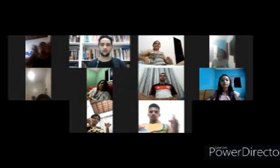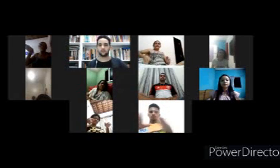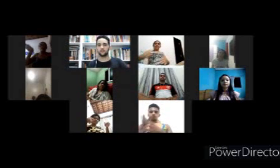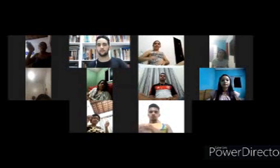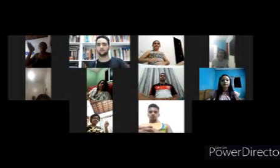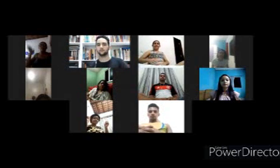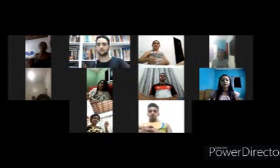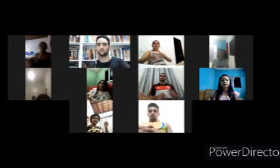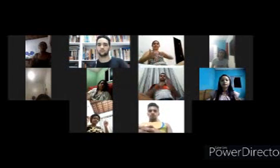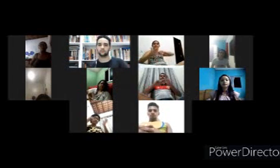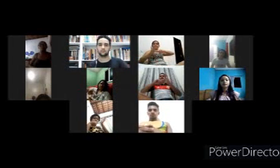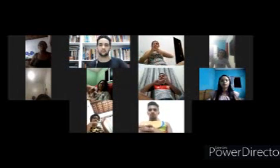Compasso.